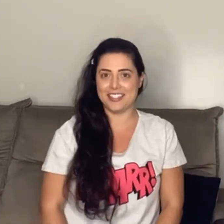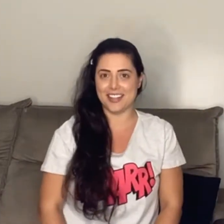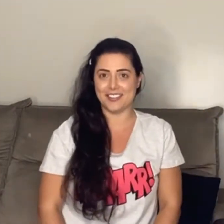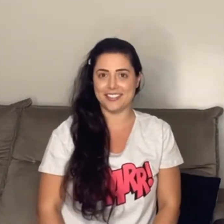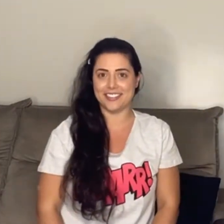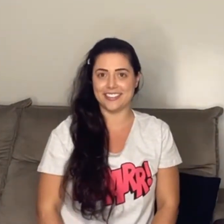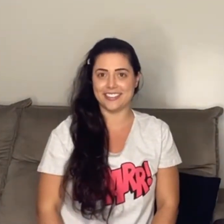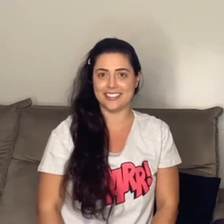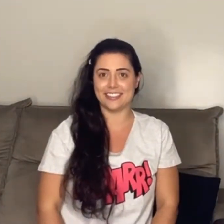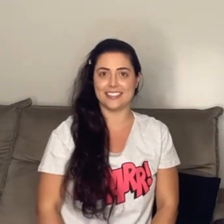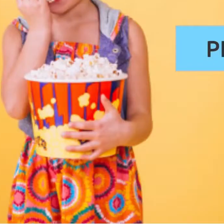Televisão.